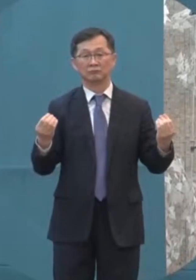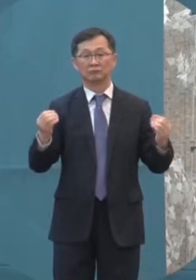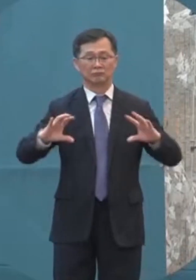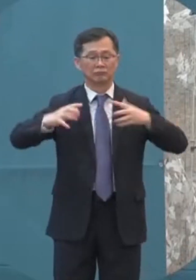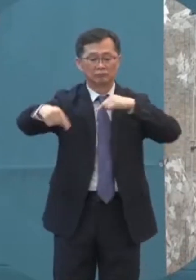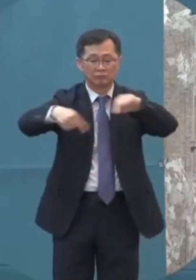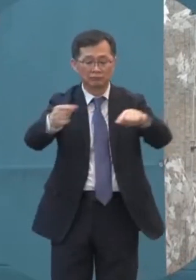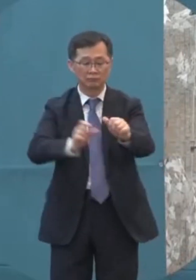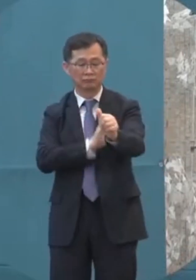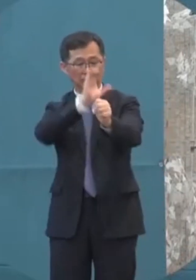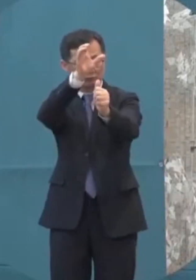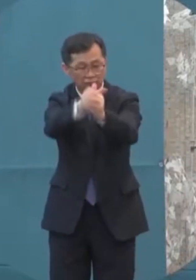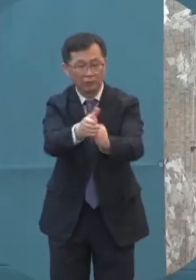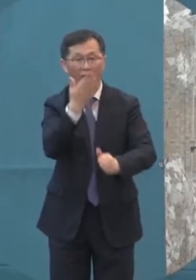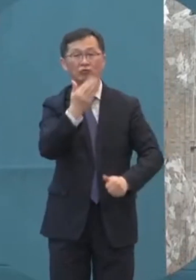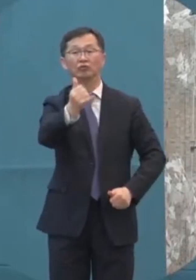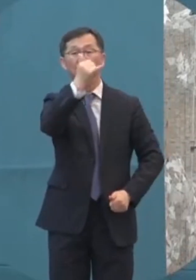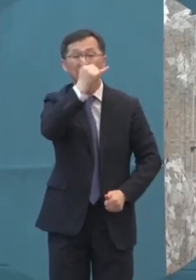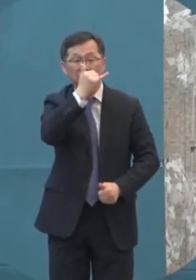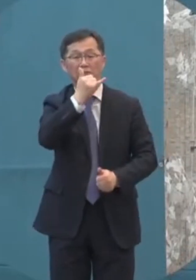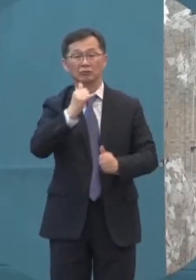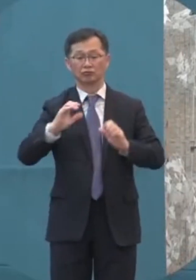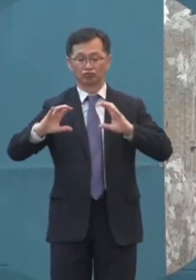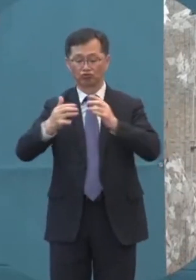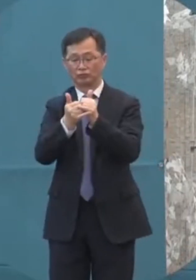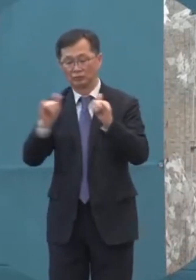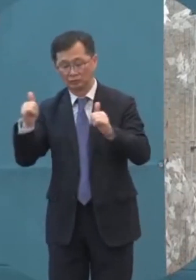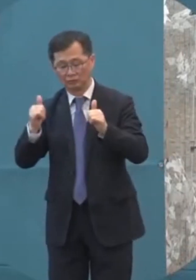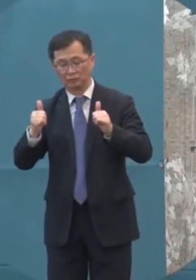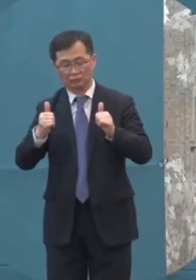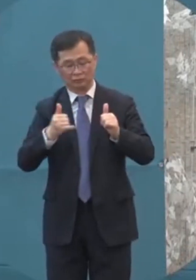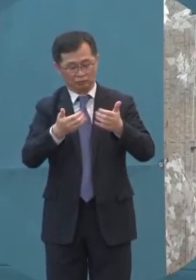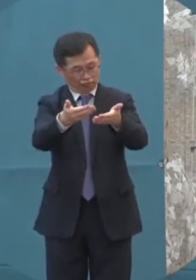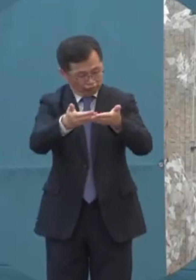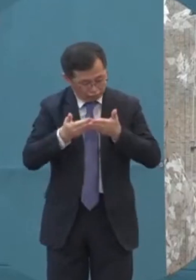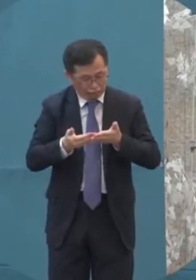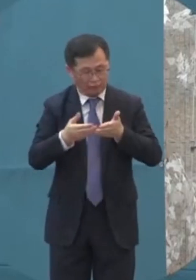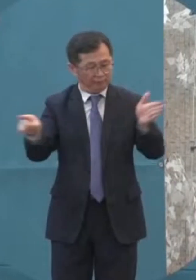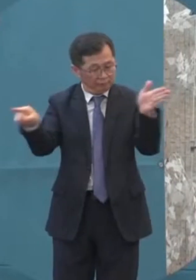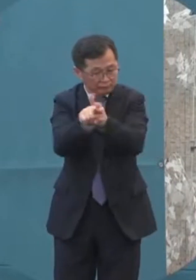국정을 맡길만 하다는 믿음을 국민한테 주기에는 실패했습니다.